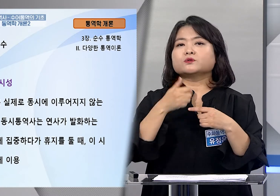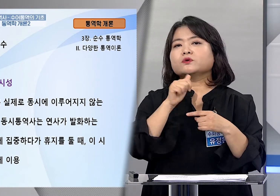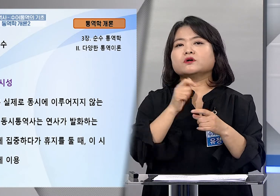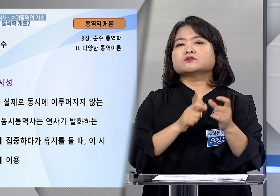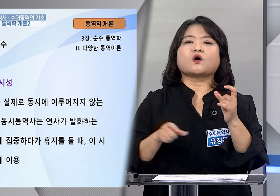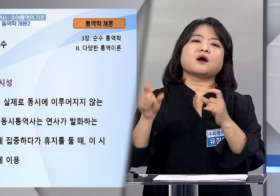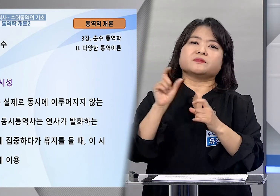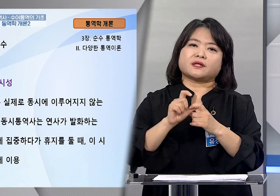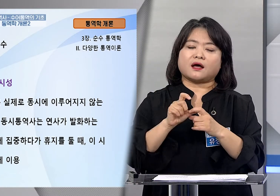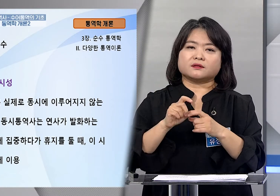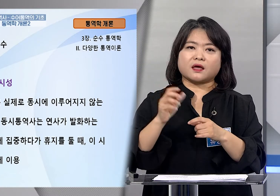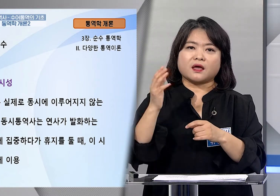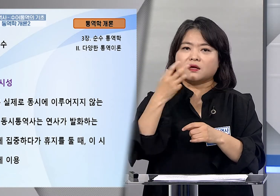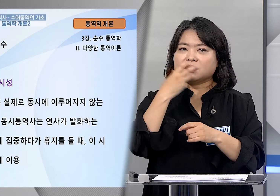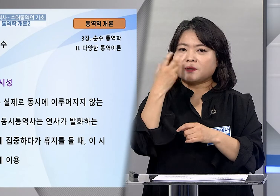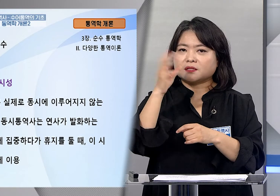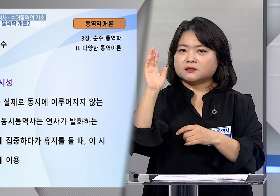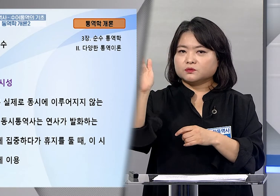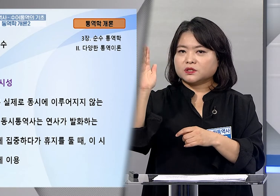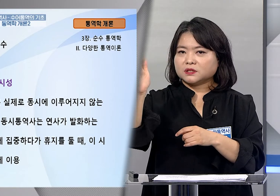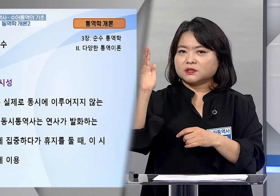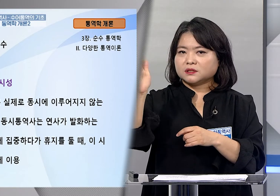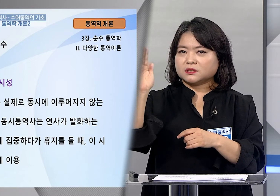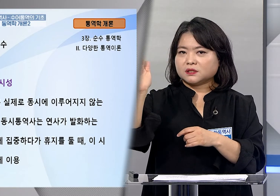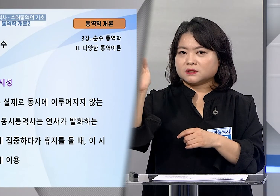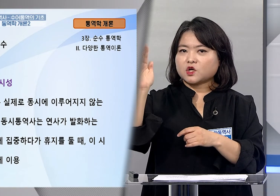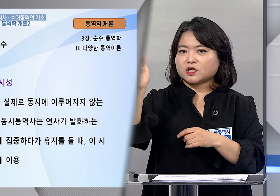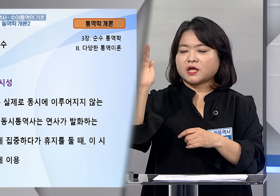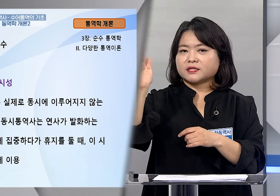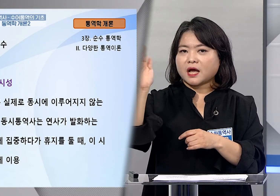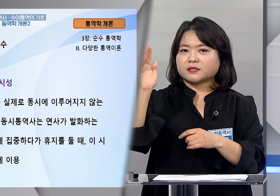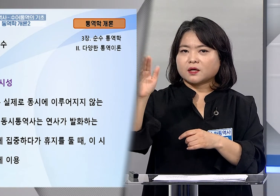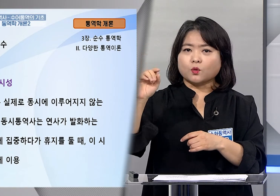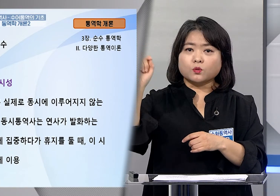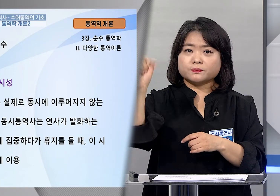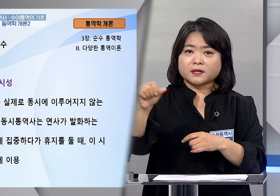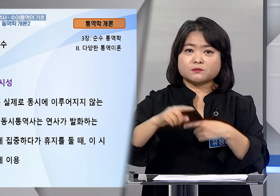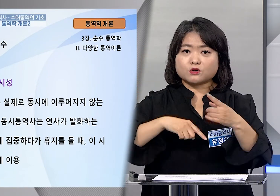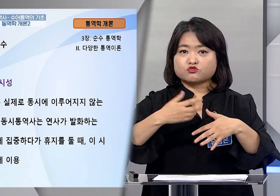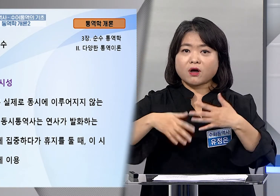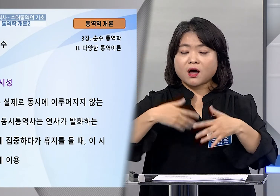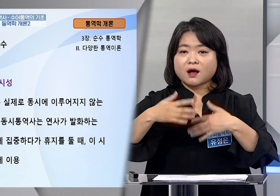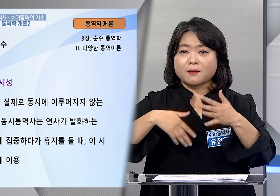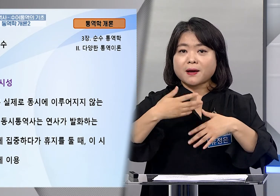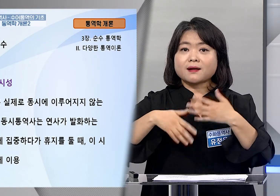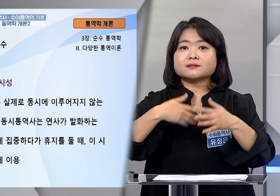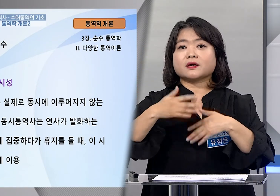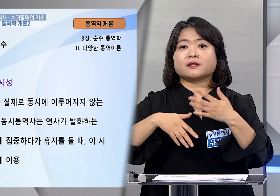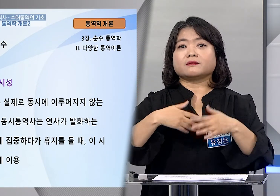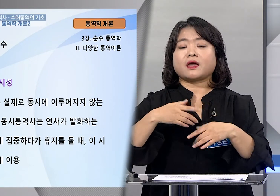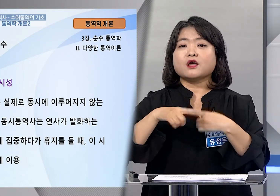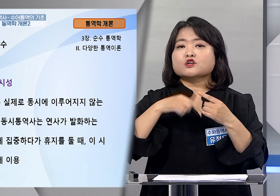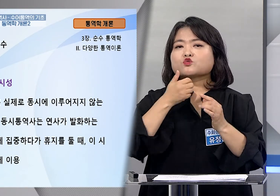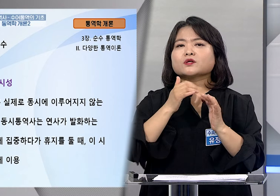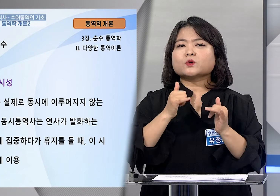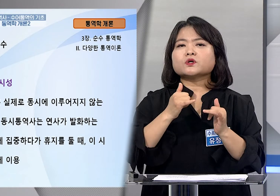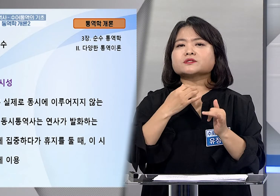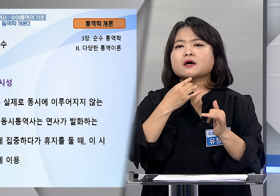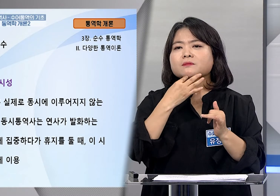통역은 더 합니다. 일반인 우리 청인의 이야기가 너무 빠르면 수화가 빨라져야 되는데 수화 통역사만